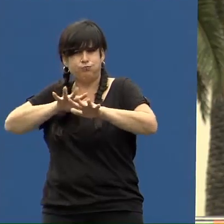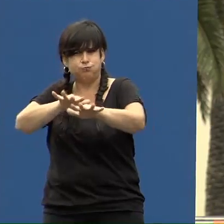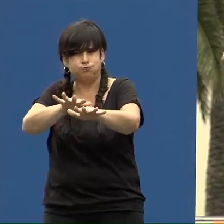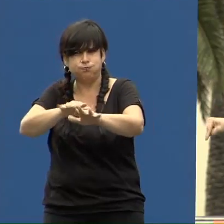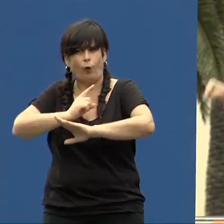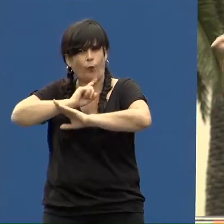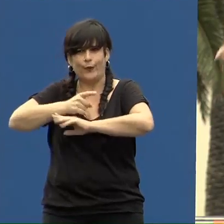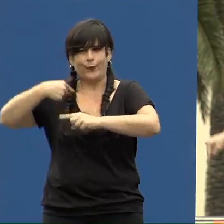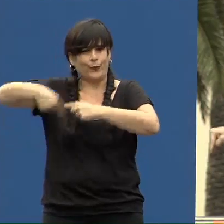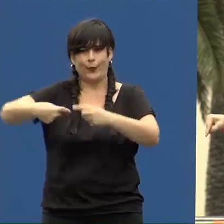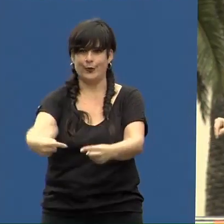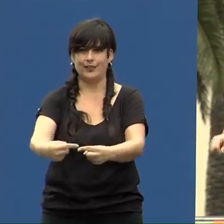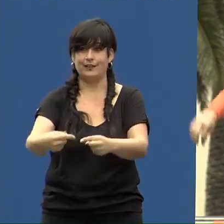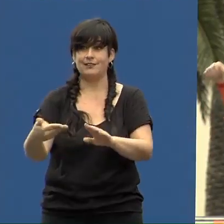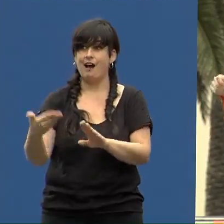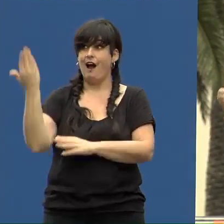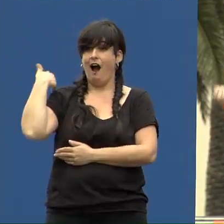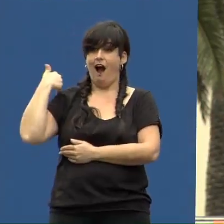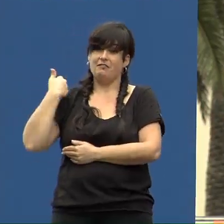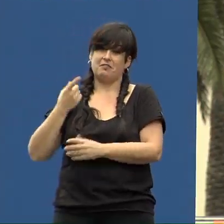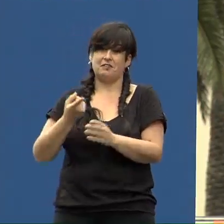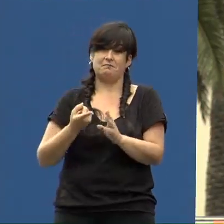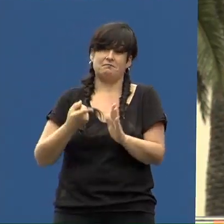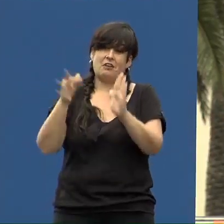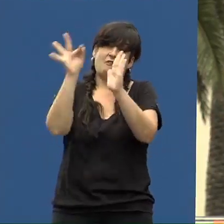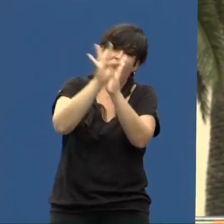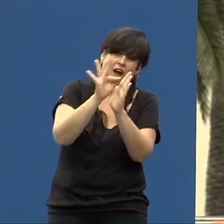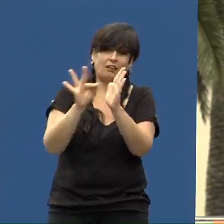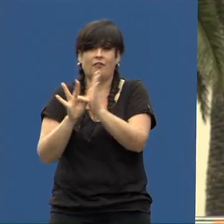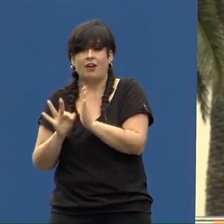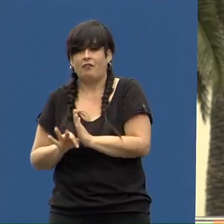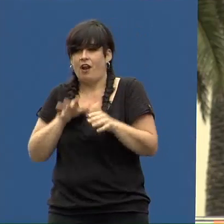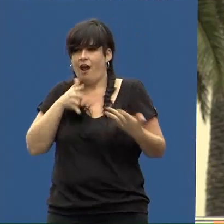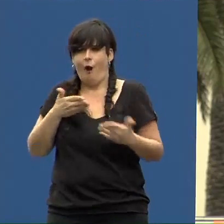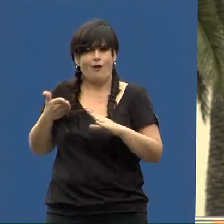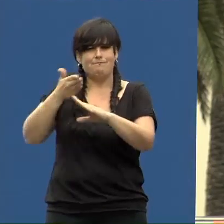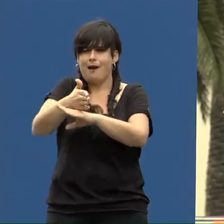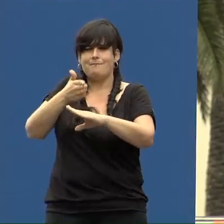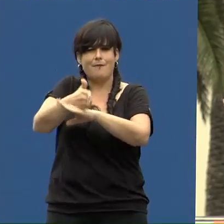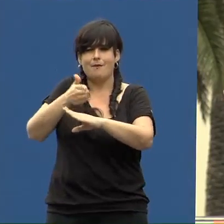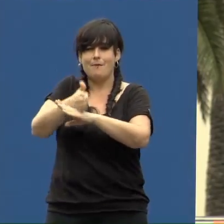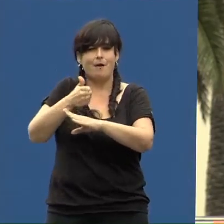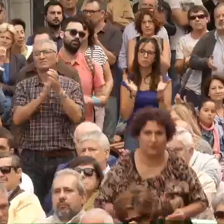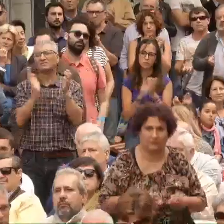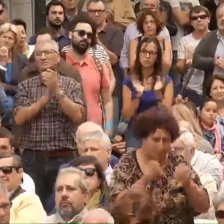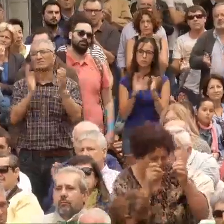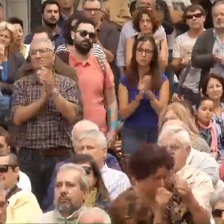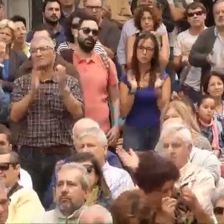escuela cuando antes no venían. Eso te pone la piel de gallina y le da sentido a todo.